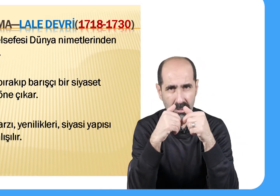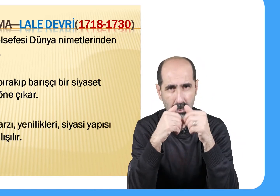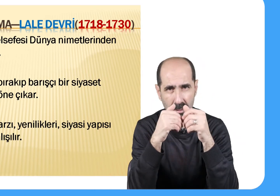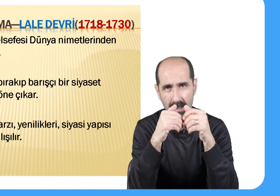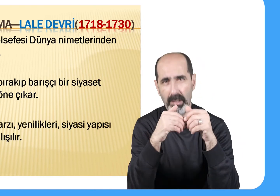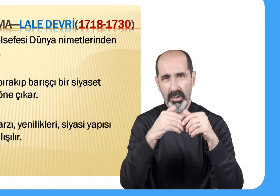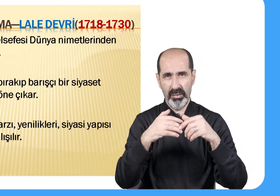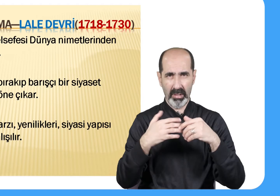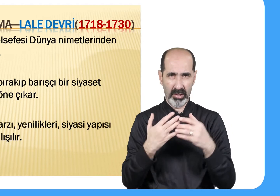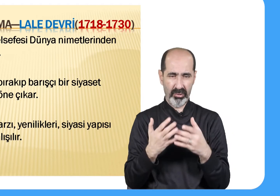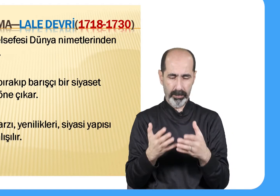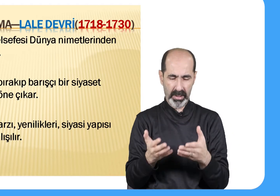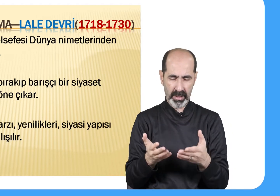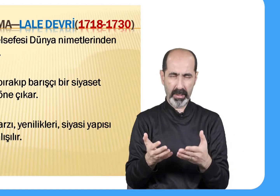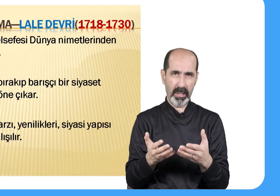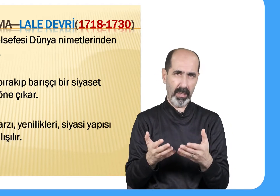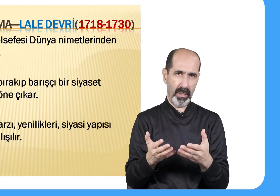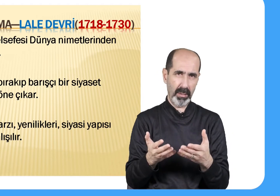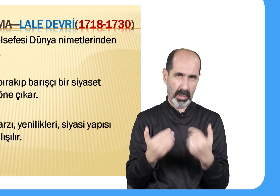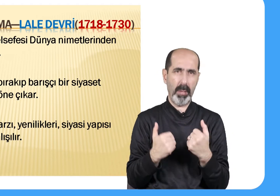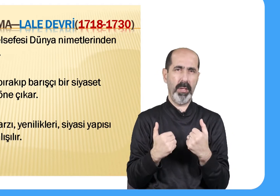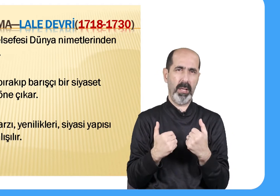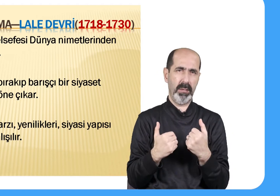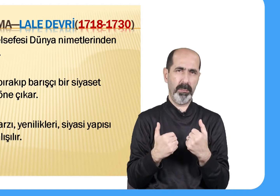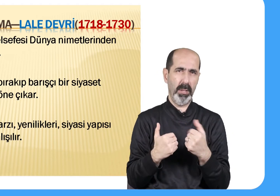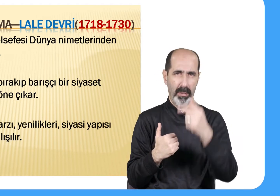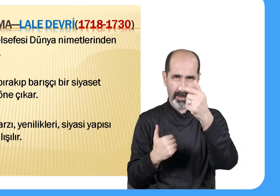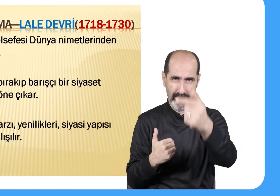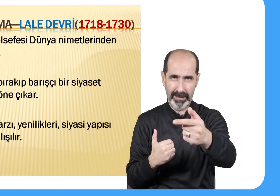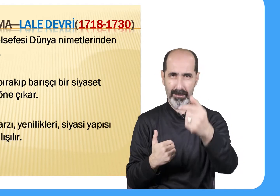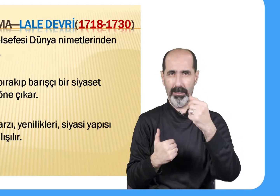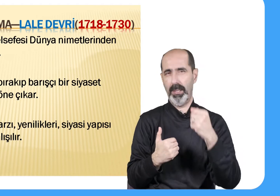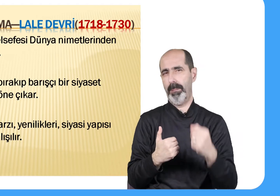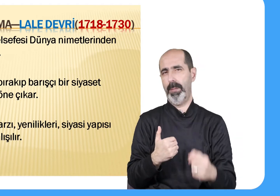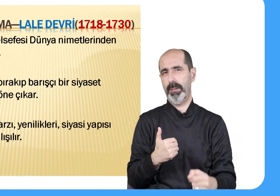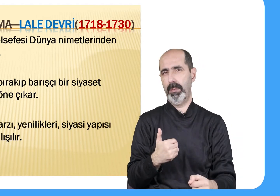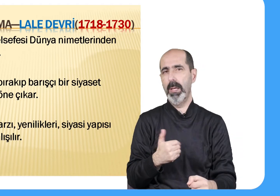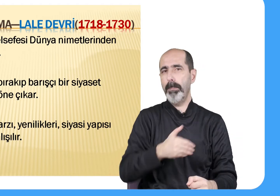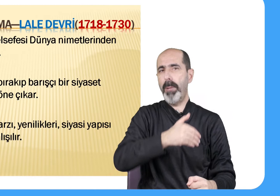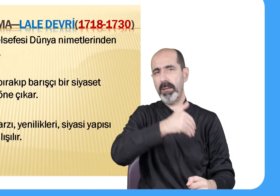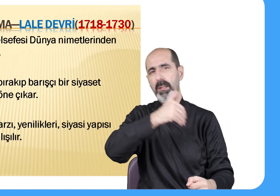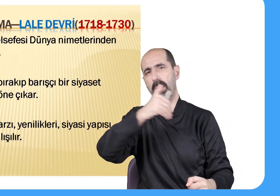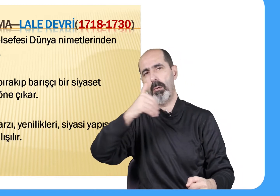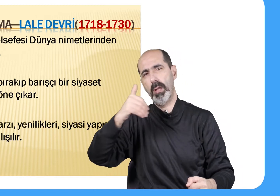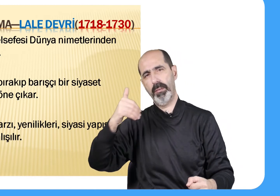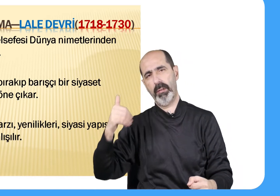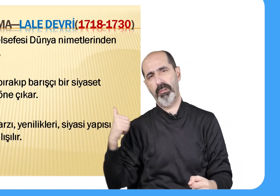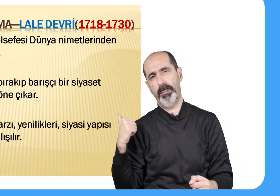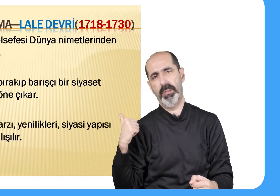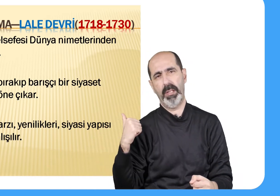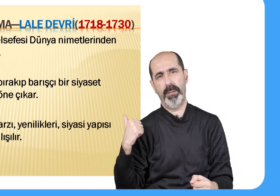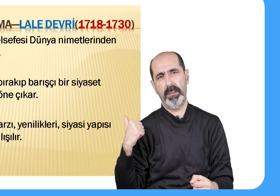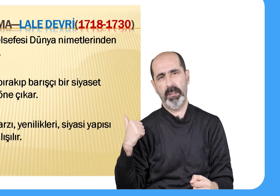yalnız Tabii ki burada Savaşı bir kenara tamamen attık mı Hayır onu da yapmadık Batı ile olan